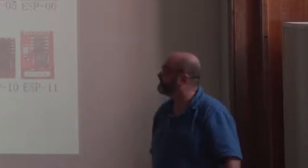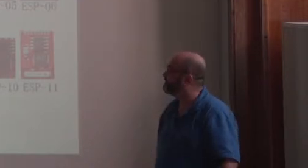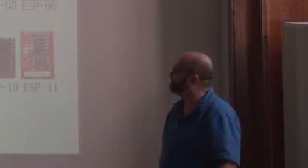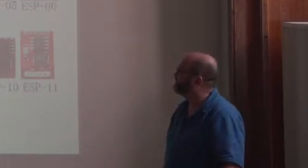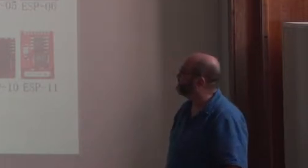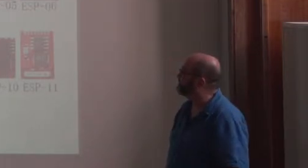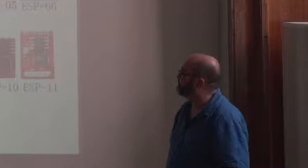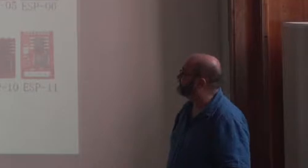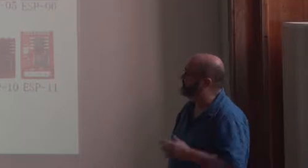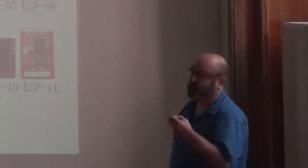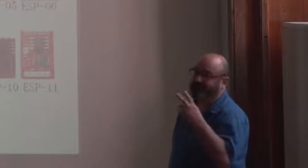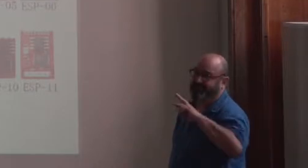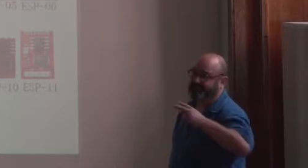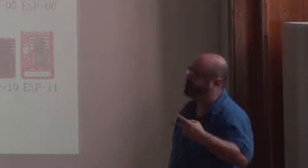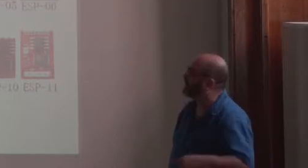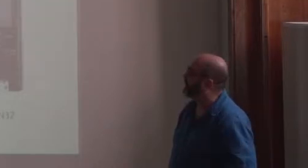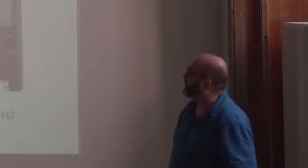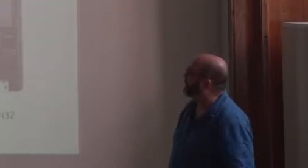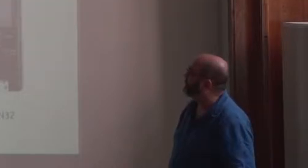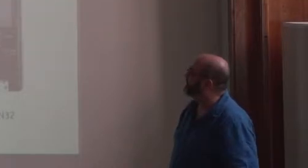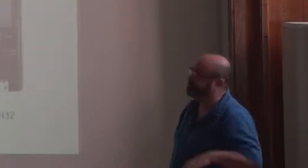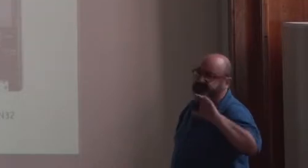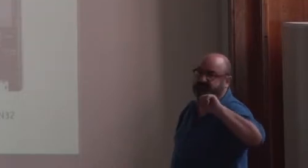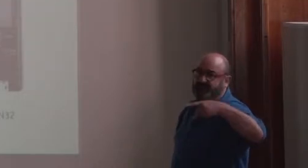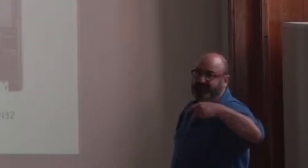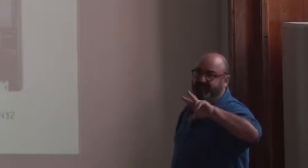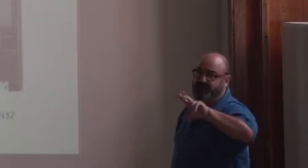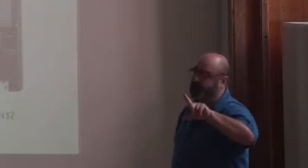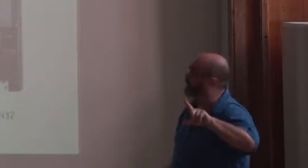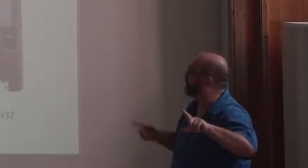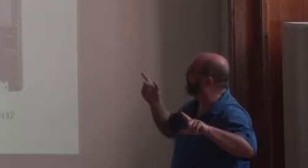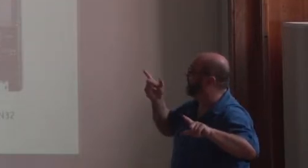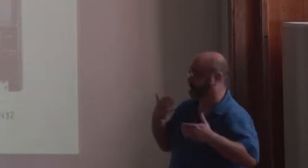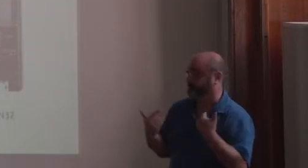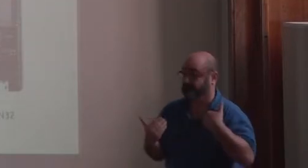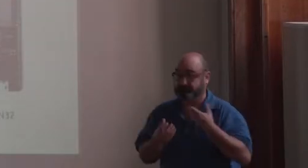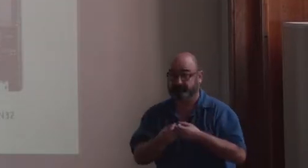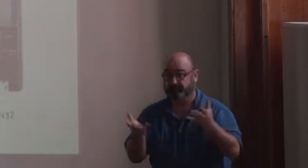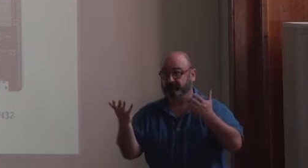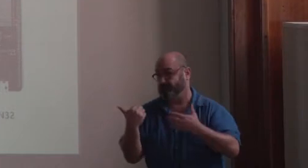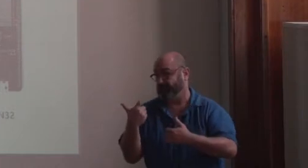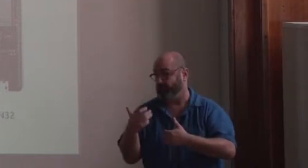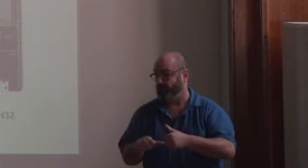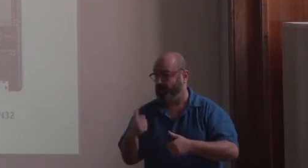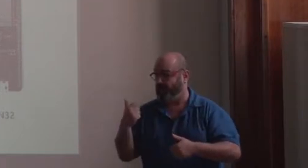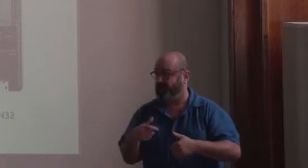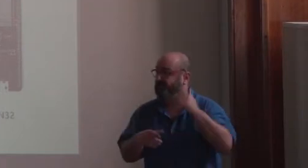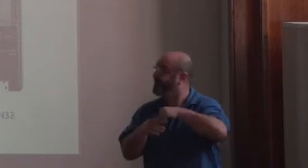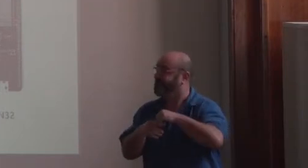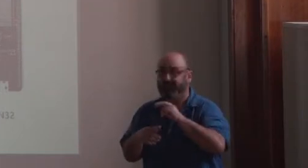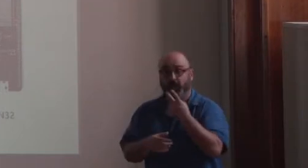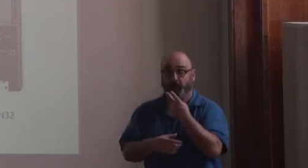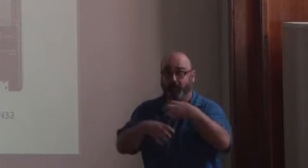Ou alors la nouvelle version, qui s'appelle l'ESP32, qui est sortie cette année, il y a quelques mois, qui est dual core.